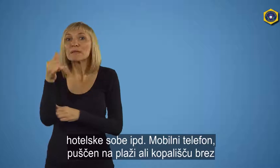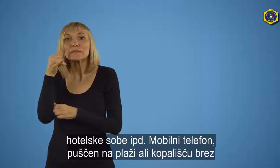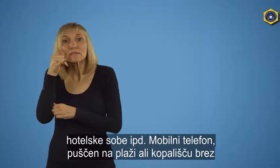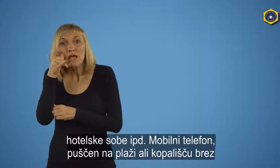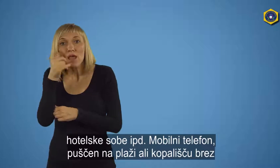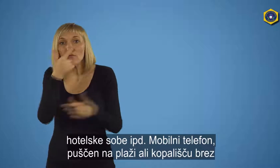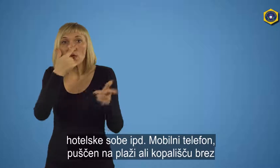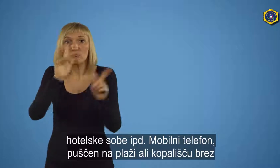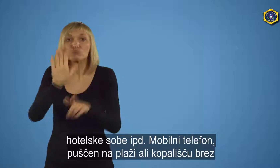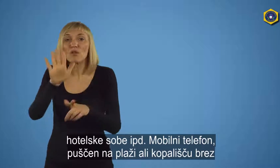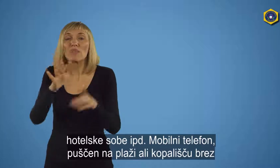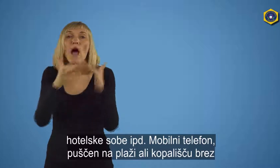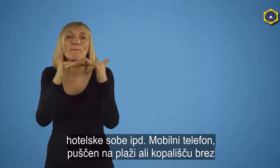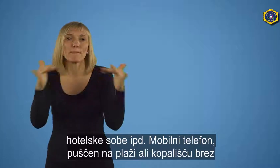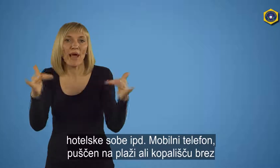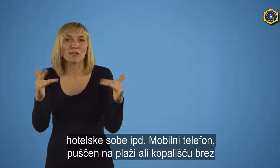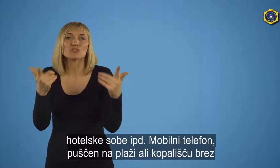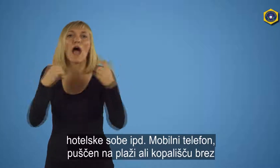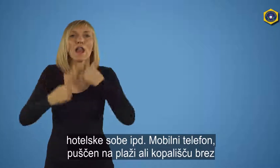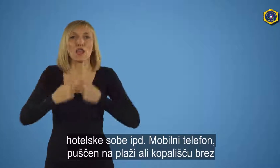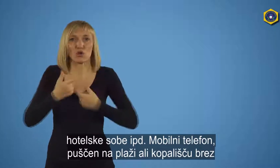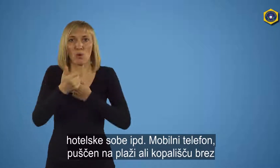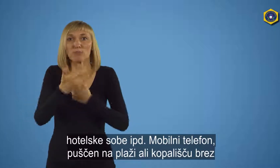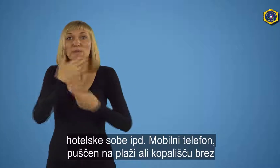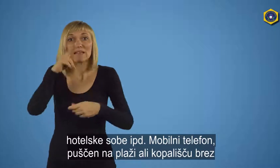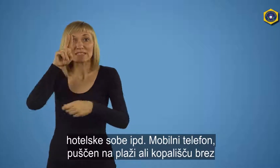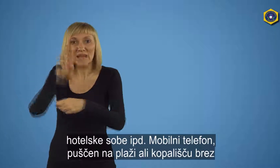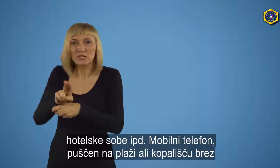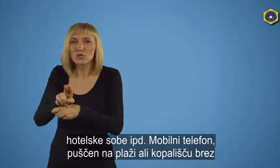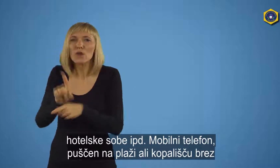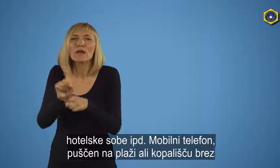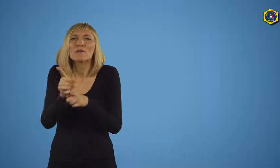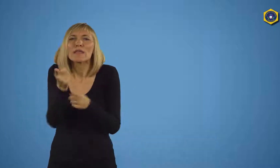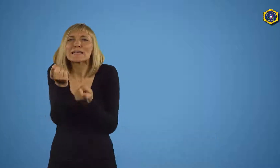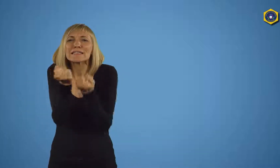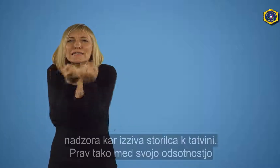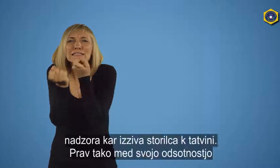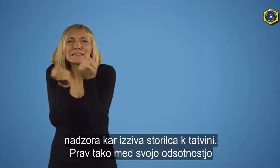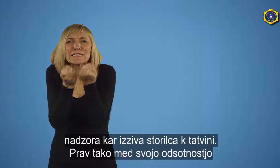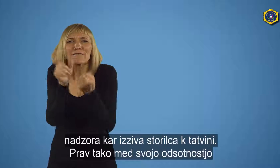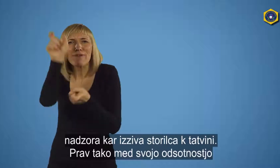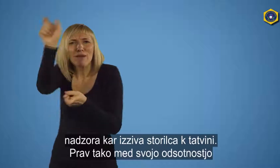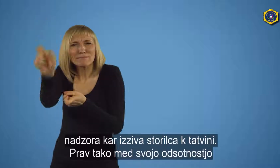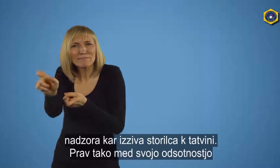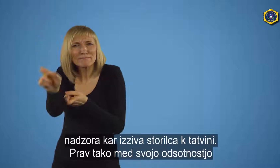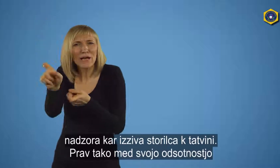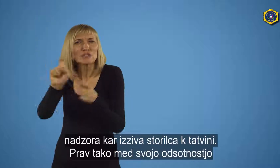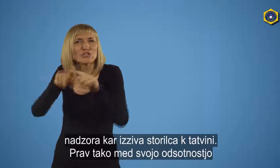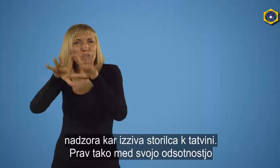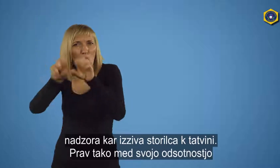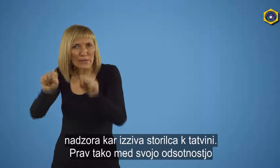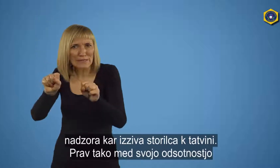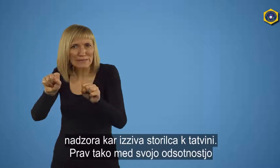Mobilni telefon, puščen na plaži ali kopališču brez nadzora, kar izziva storilca k tatvini.